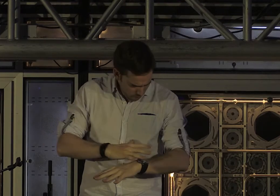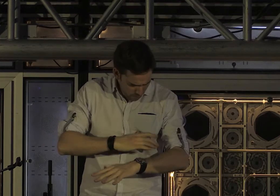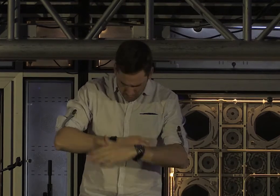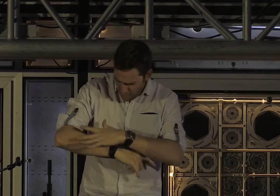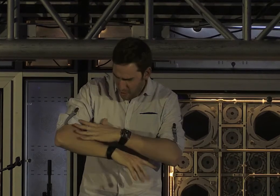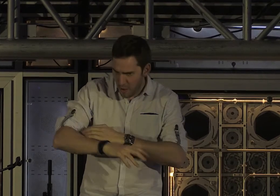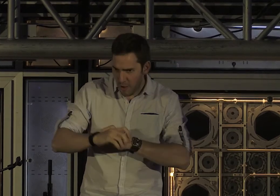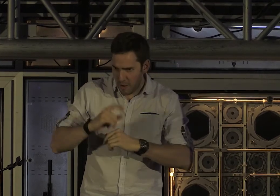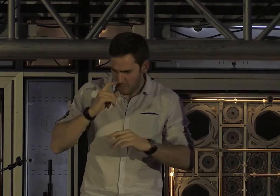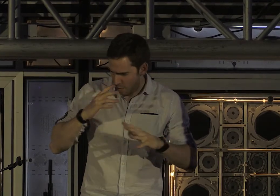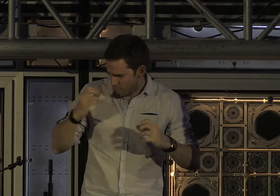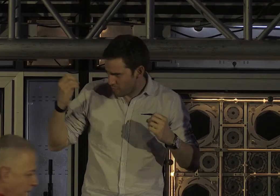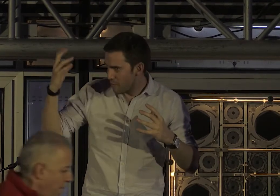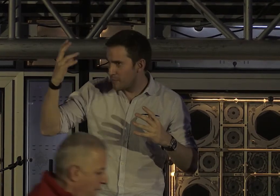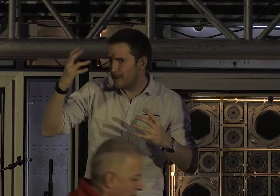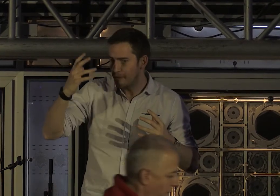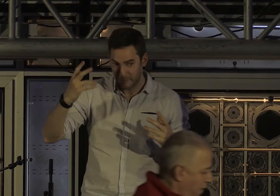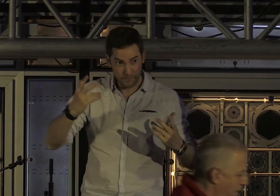fenêtre. Bonjour la vie.